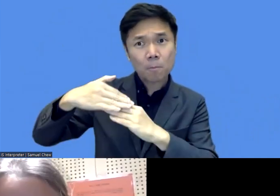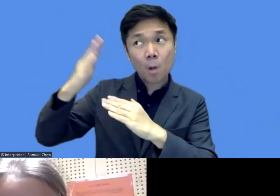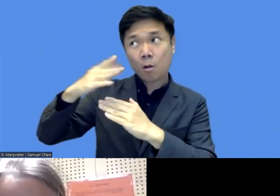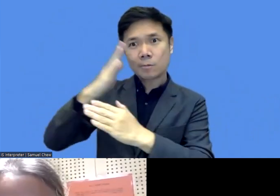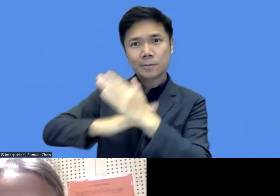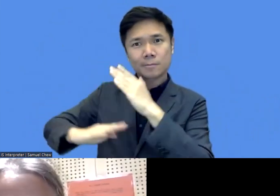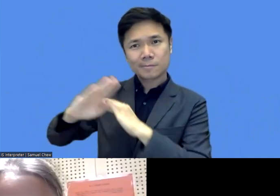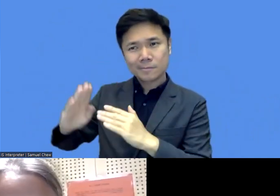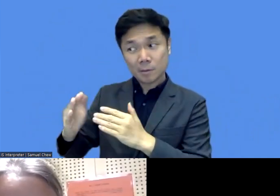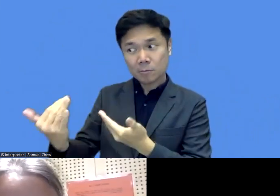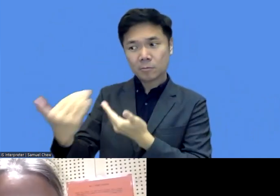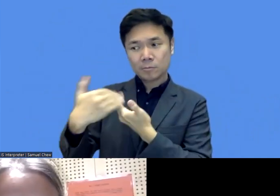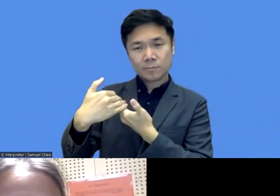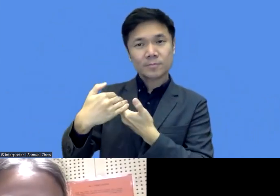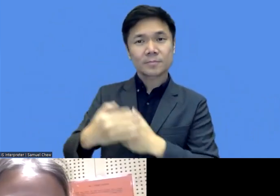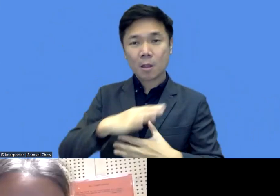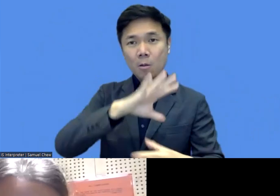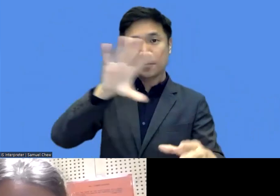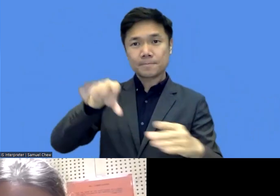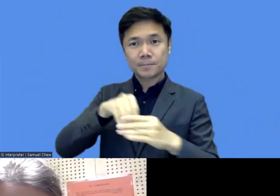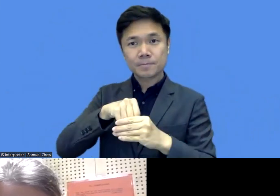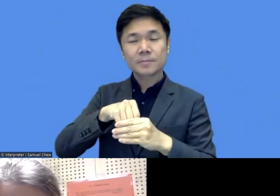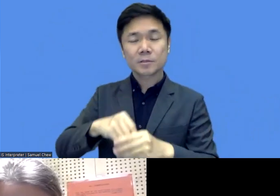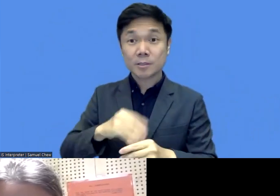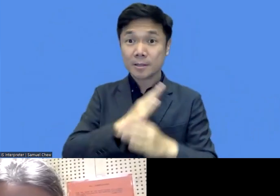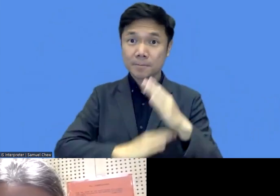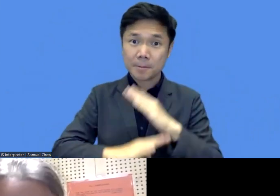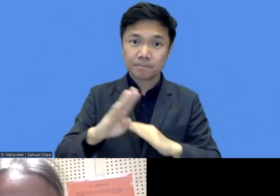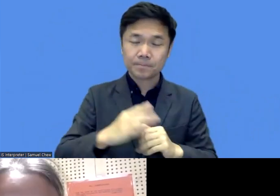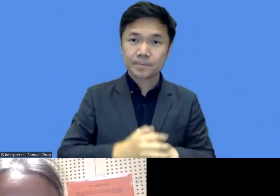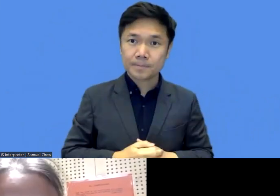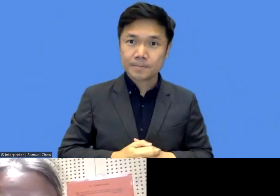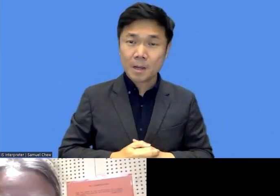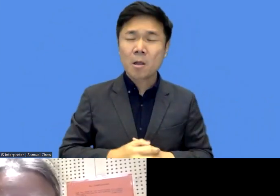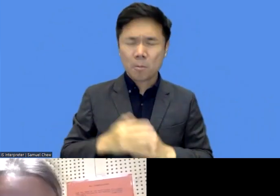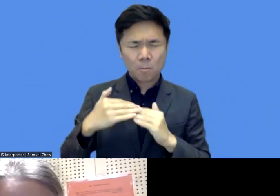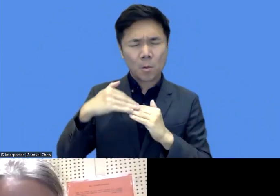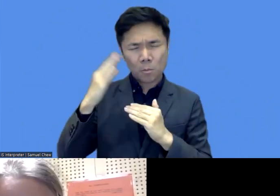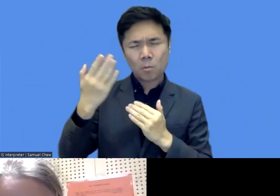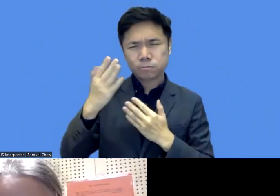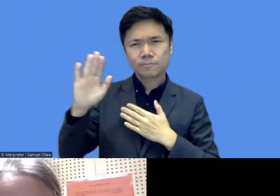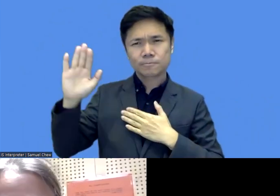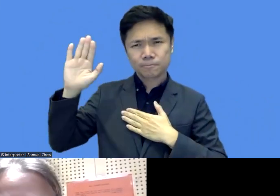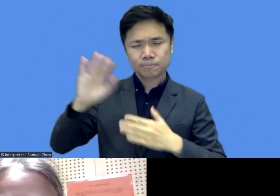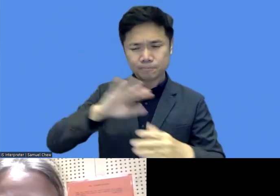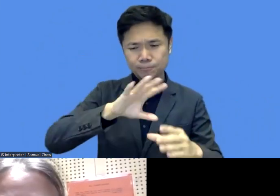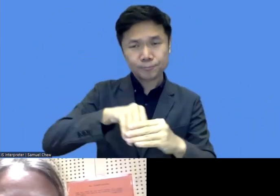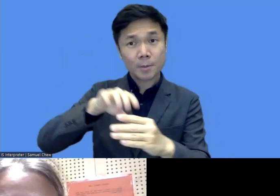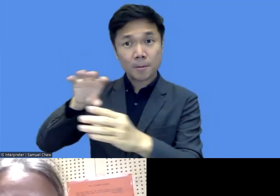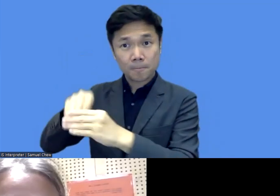cuanto a la discapacidad. Y me gustaría desarrollar un